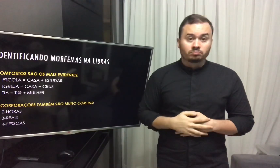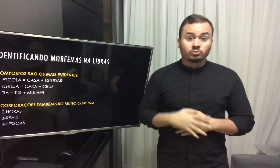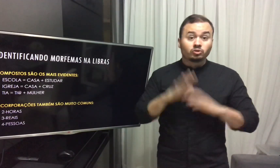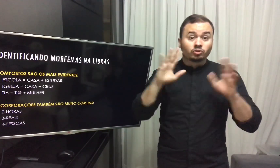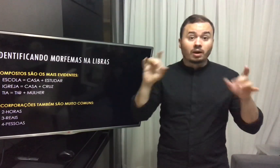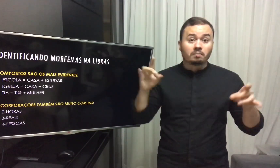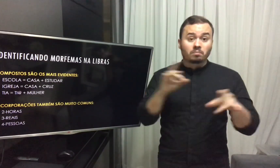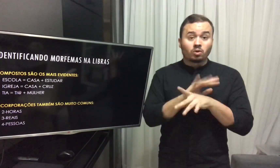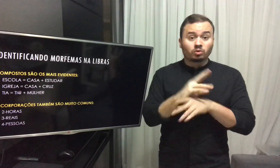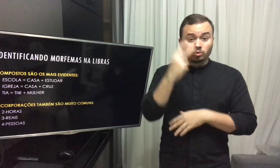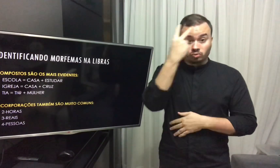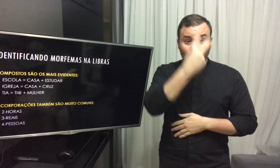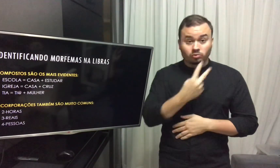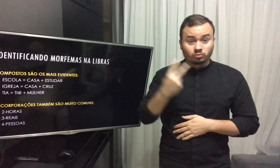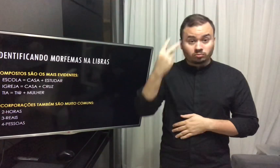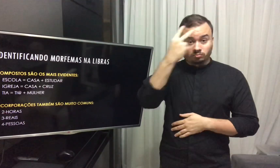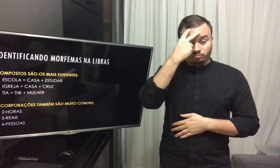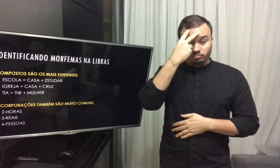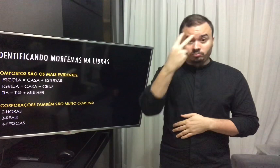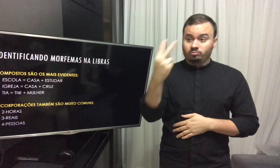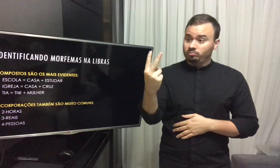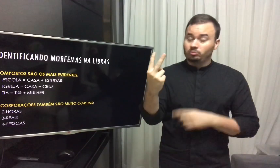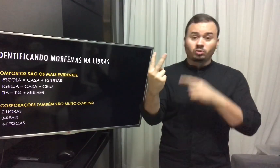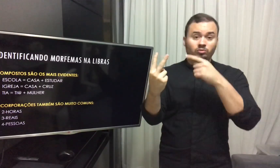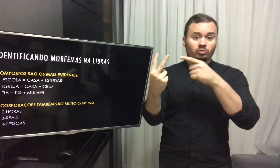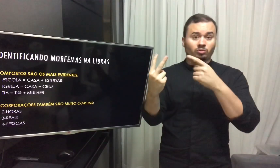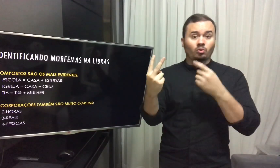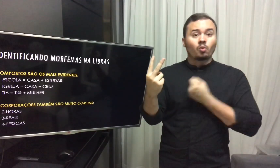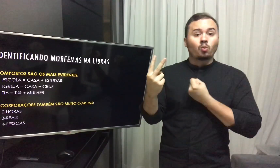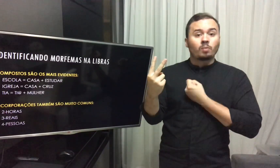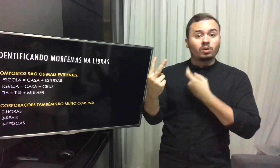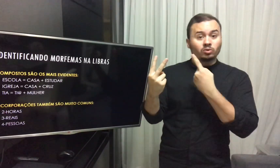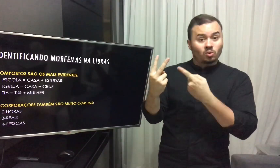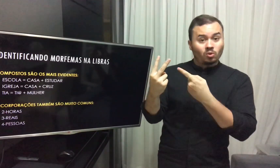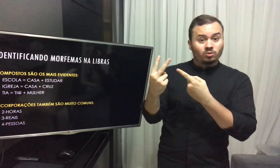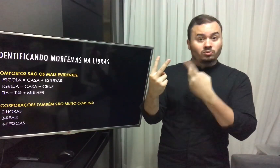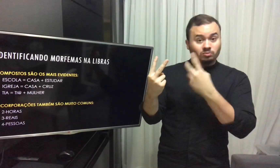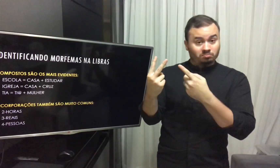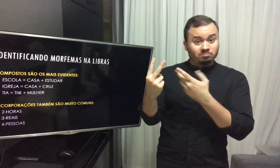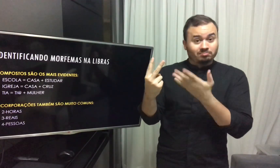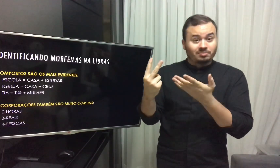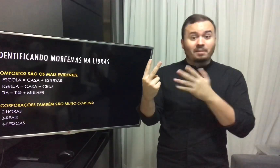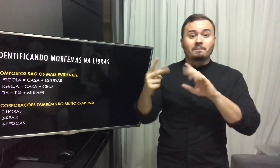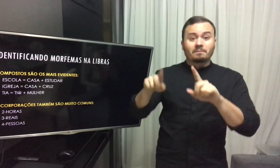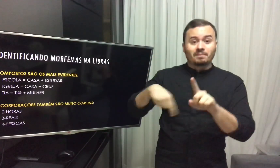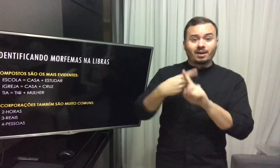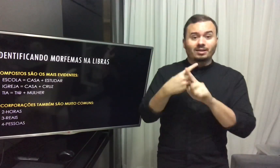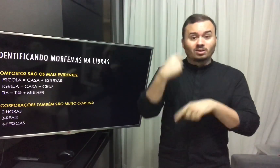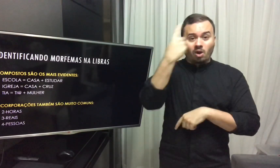2 horas. Já está pronto, já está lá. Aquelas informações todas em um sinal só.